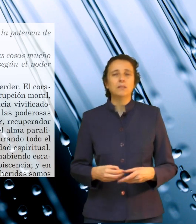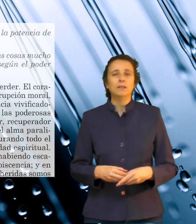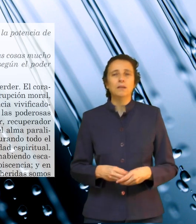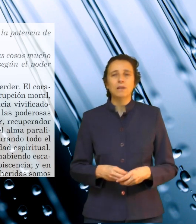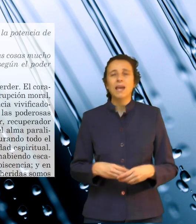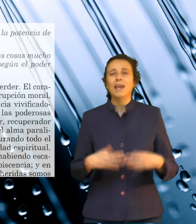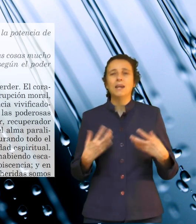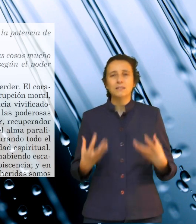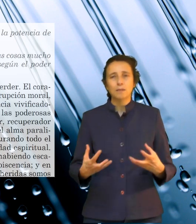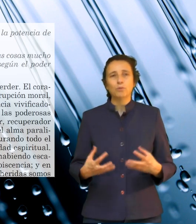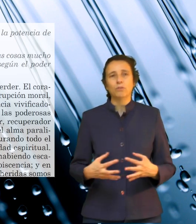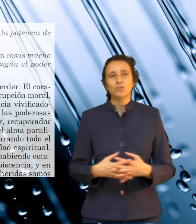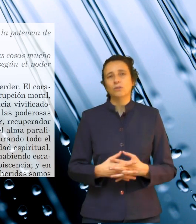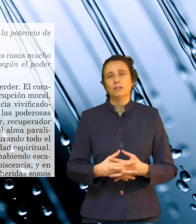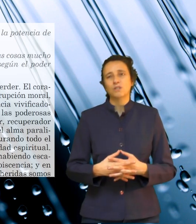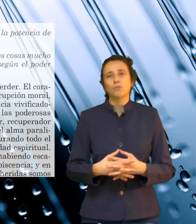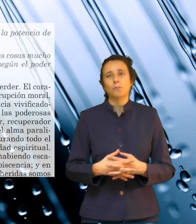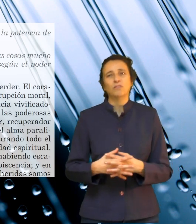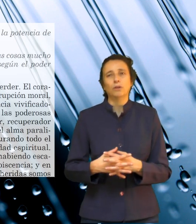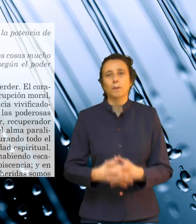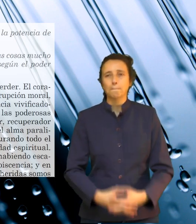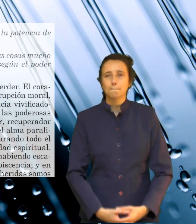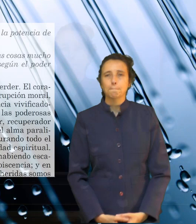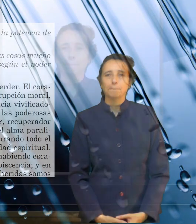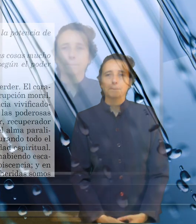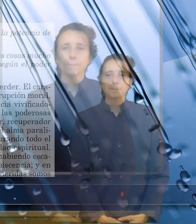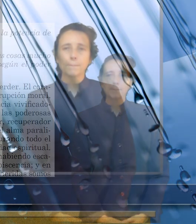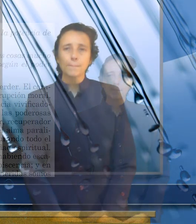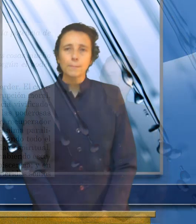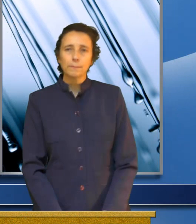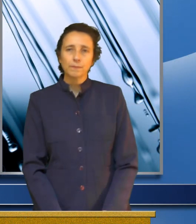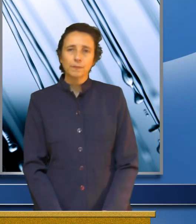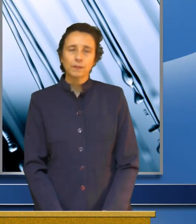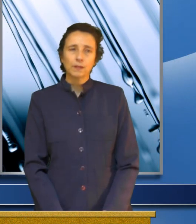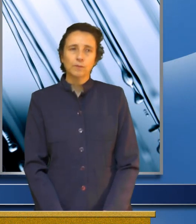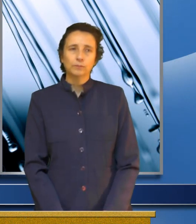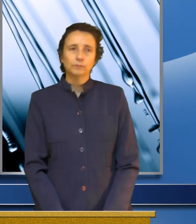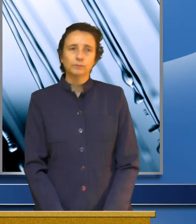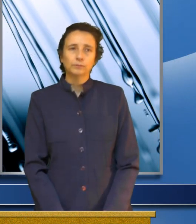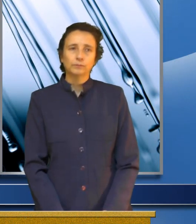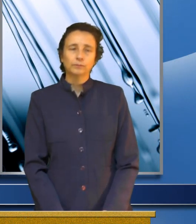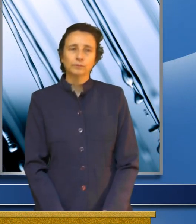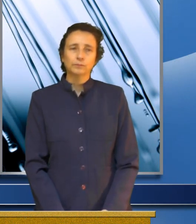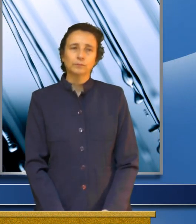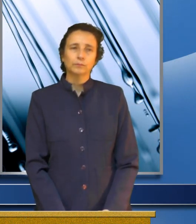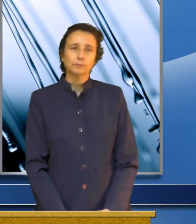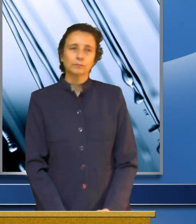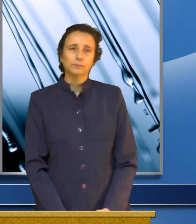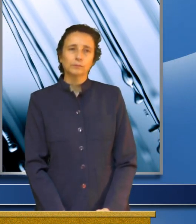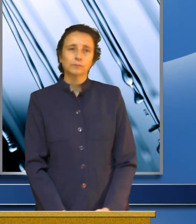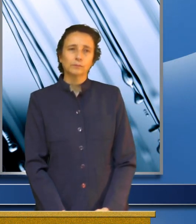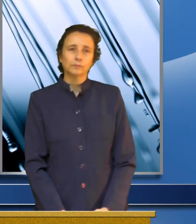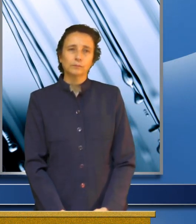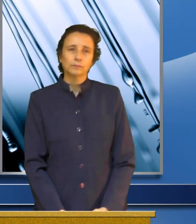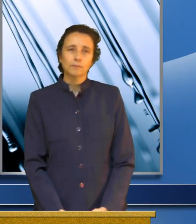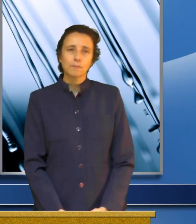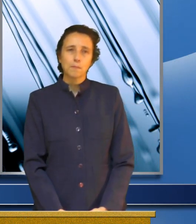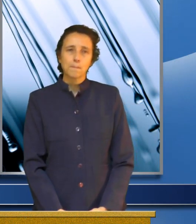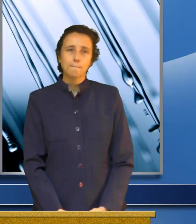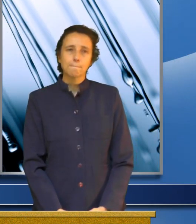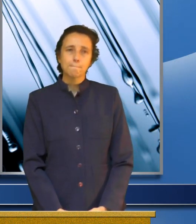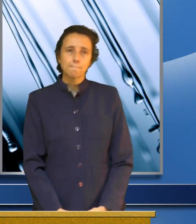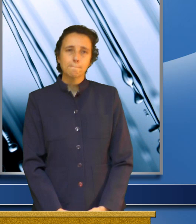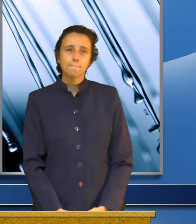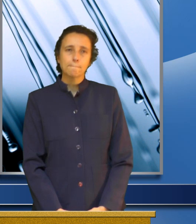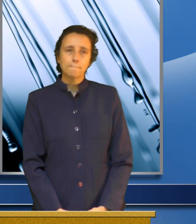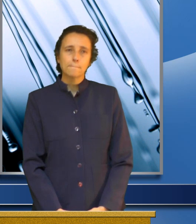absolutamente imprescindible en este proceso de transformación. Muchas gracias. Quería